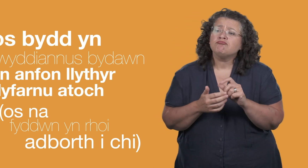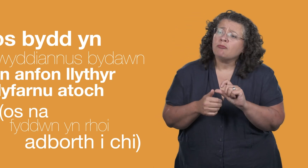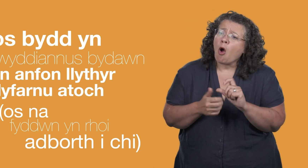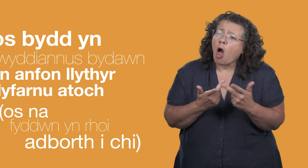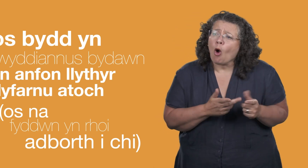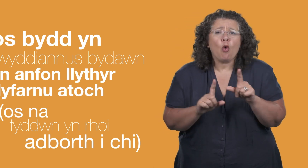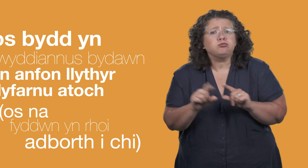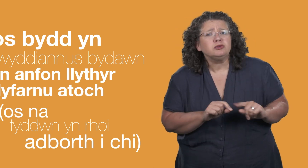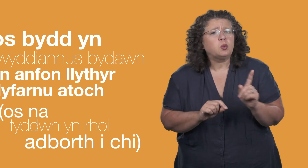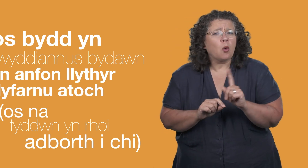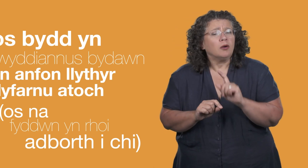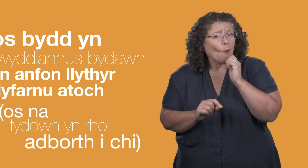opsiynau.